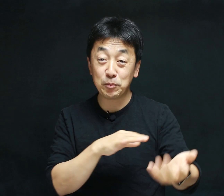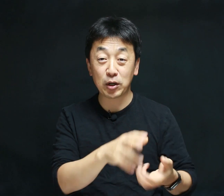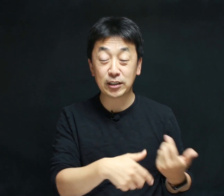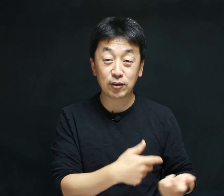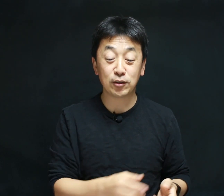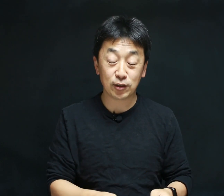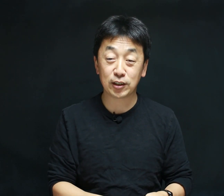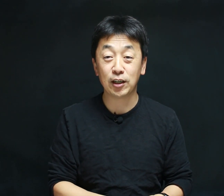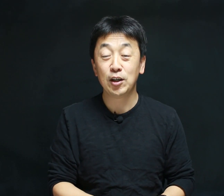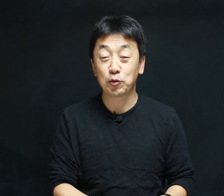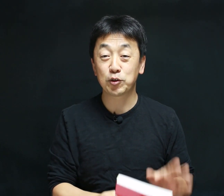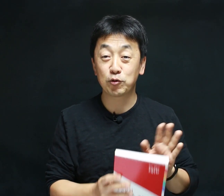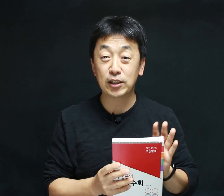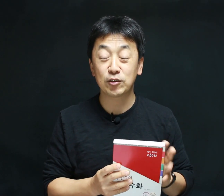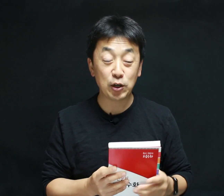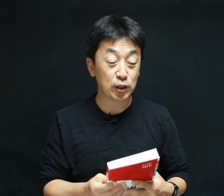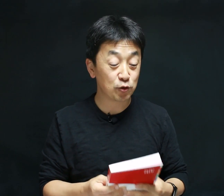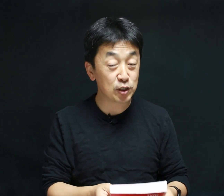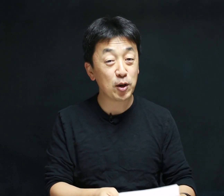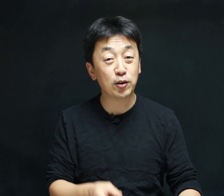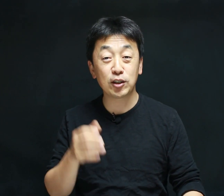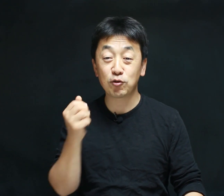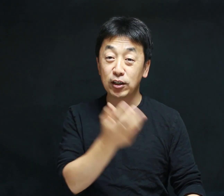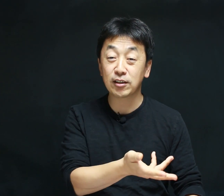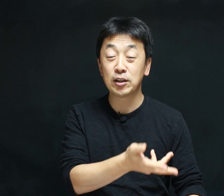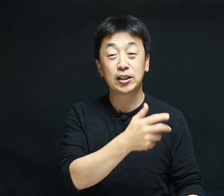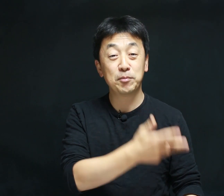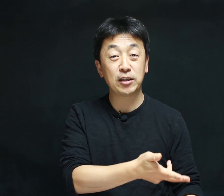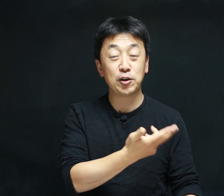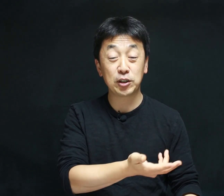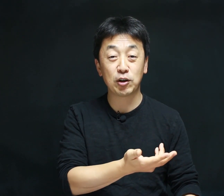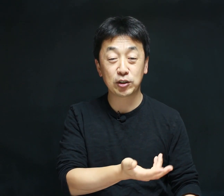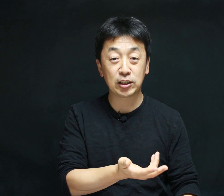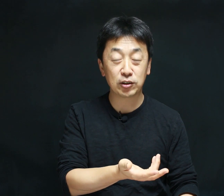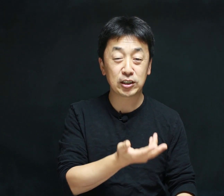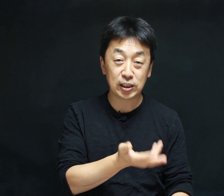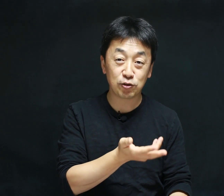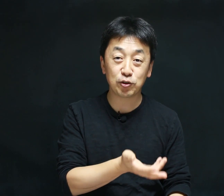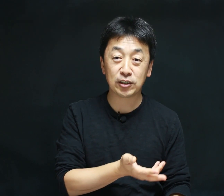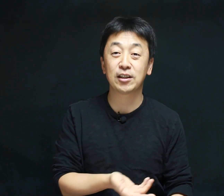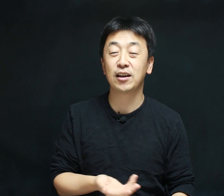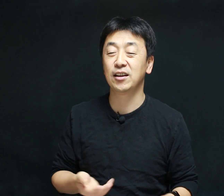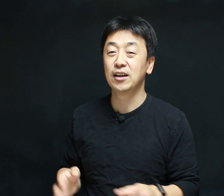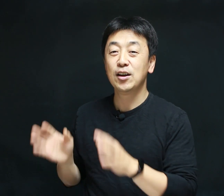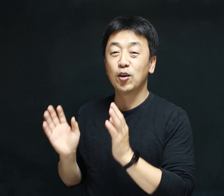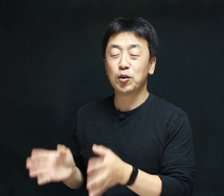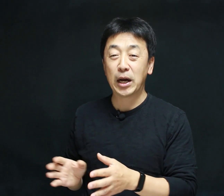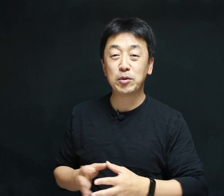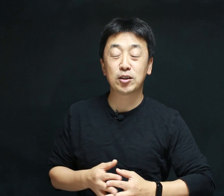몇 가지 써서 이제 농식수화를 사용해 주시면 이 수화는 금세 사용이 되어질 수 있는데 마임이라는